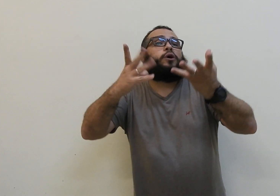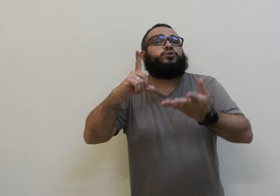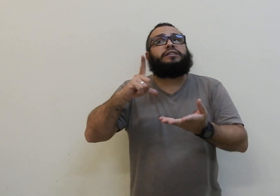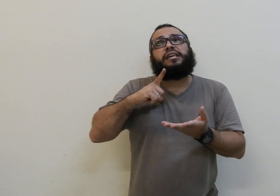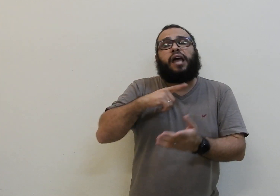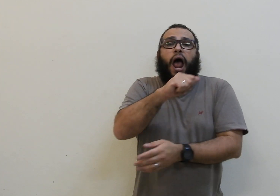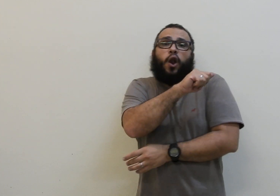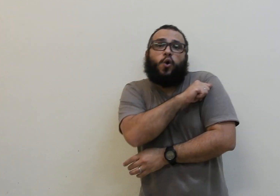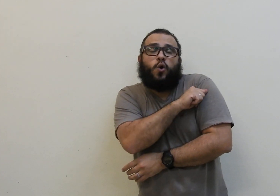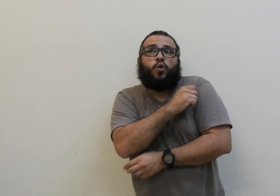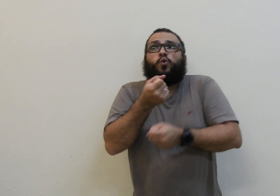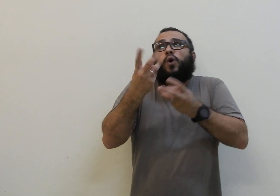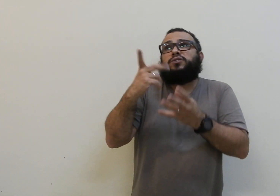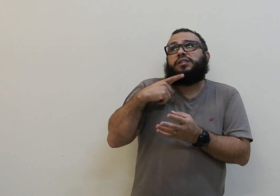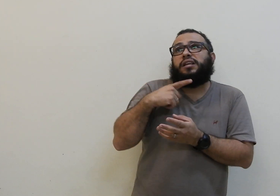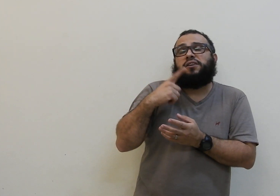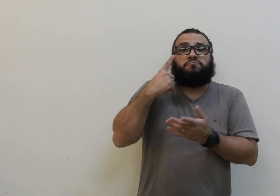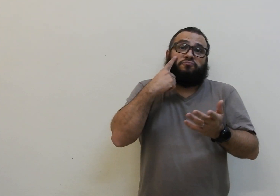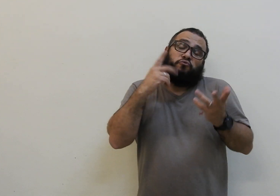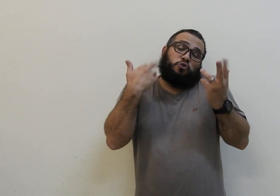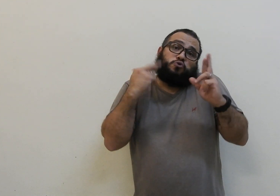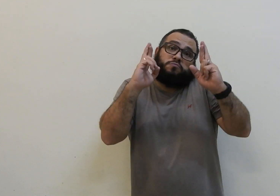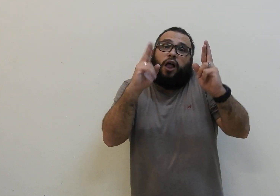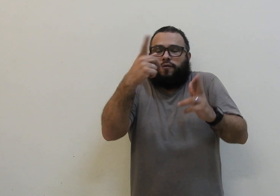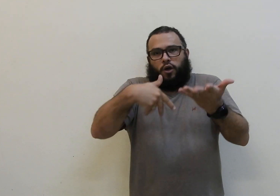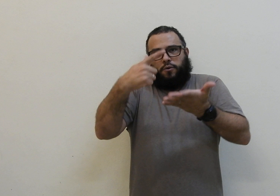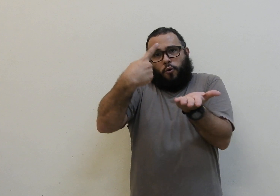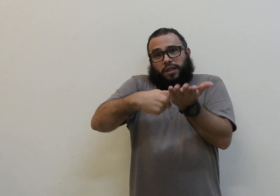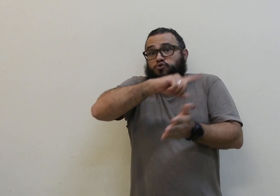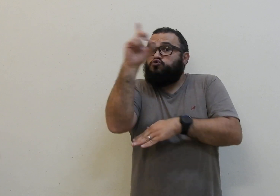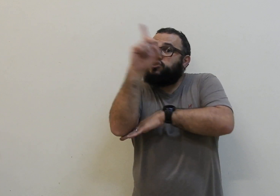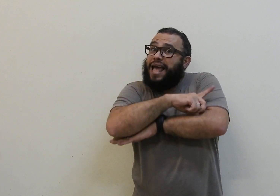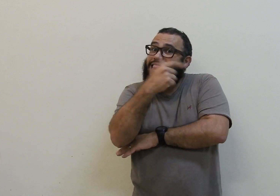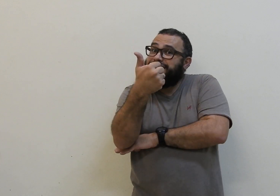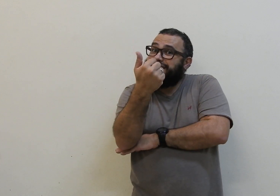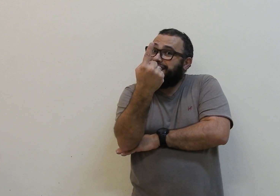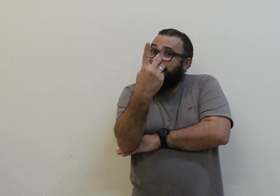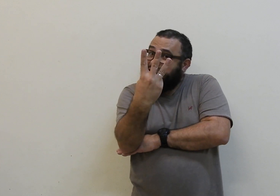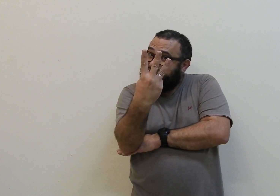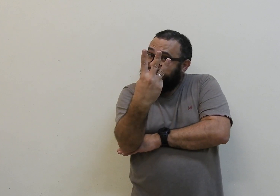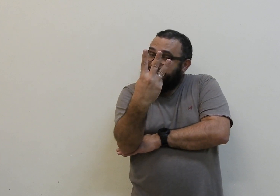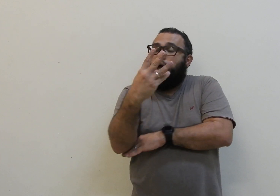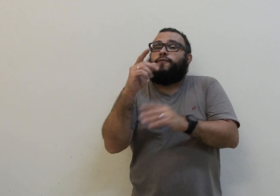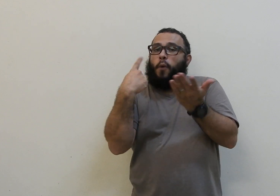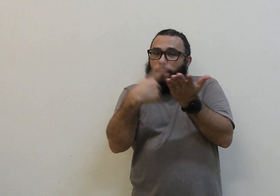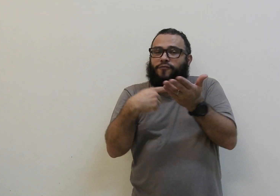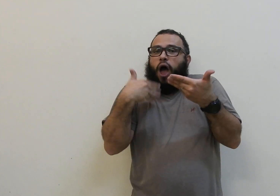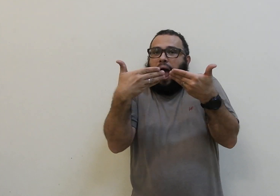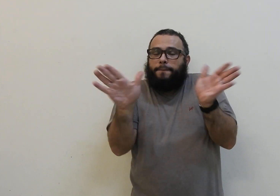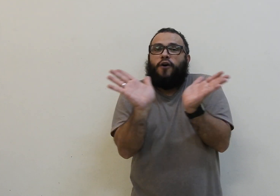pode tentar discutir, ver se a gente encontra surdos nas regiões de vocês, né? Então, não